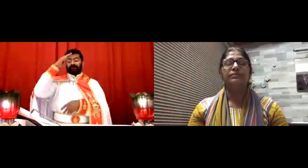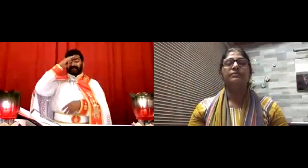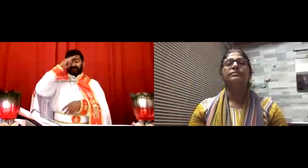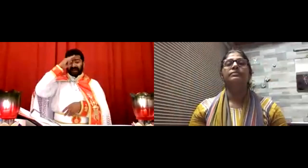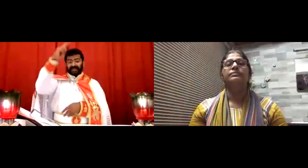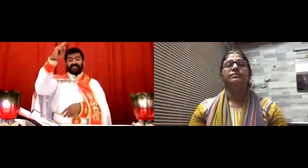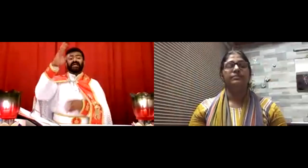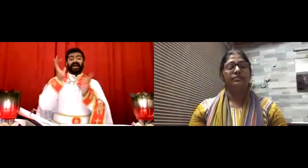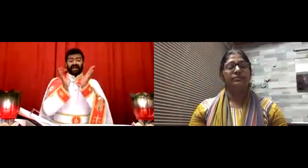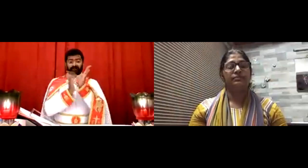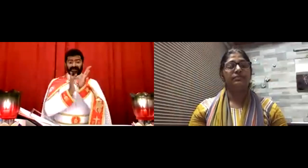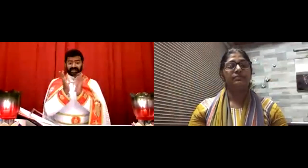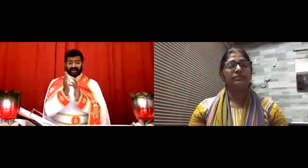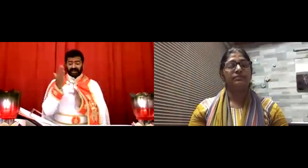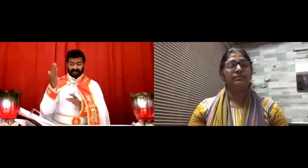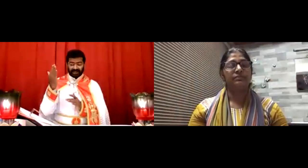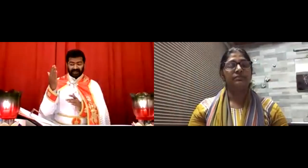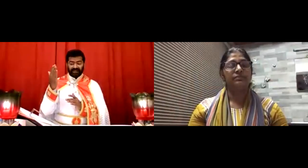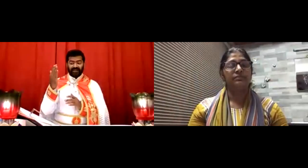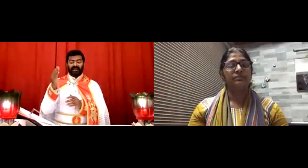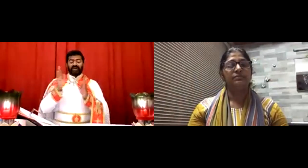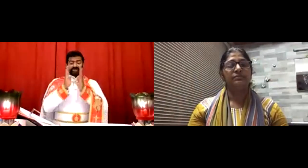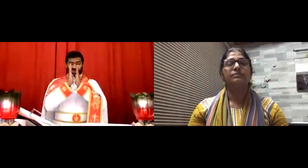മനുഷ്യവർഗത്തിന്റെ പ്രത്യാശയായ മിശിഹായെ,